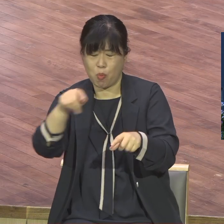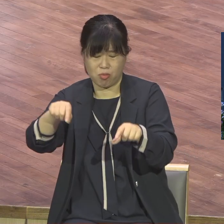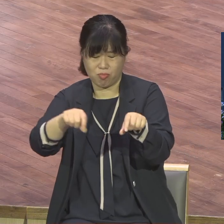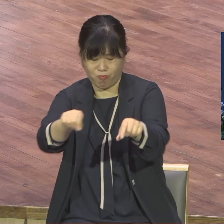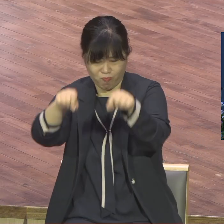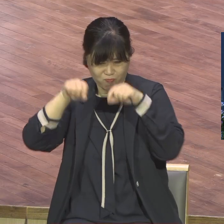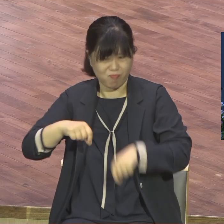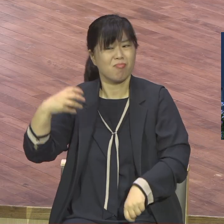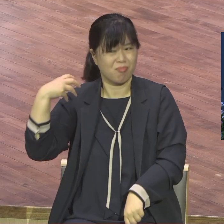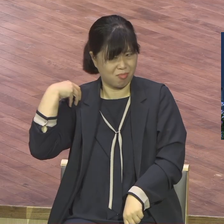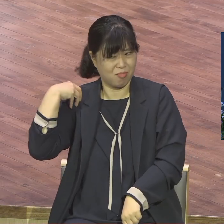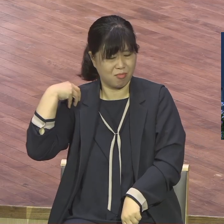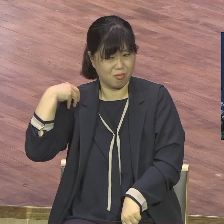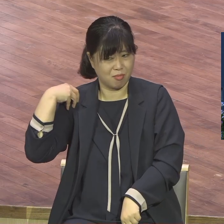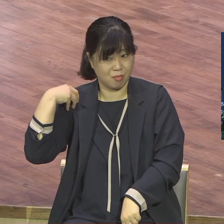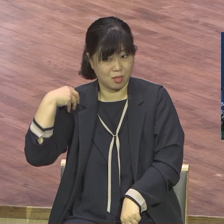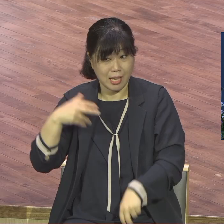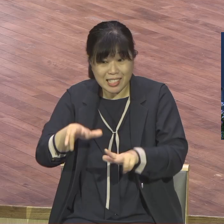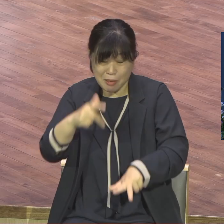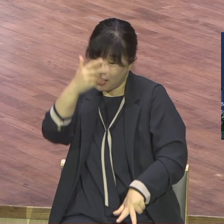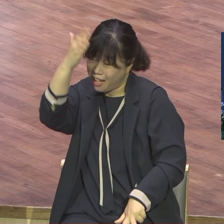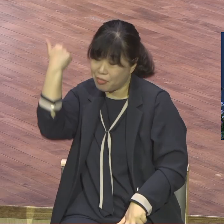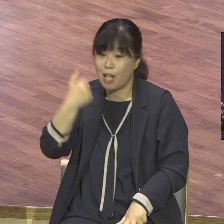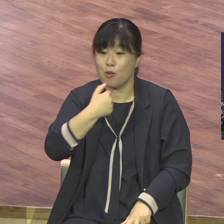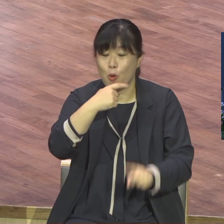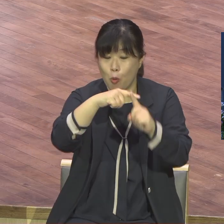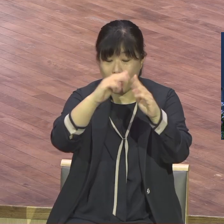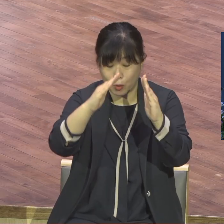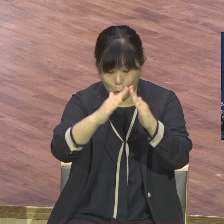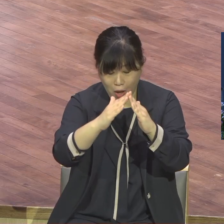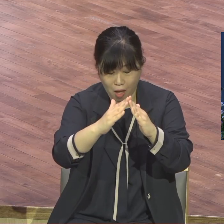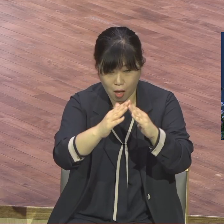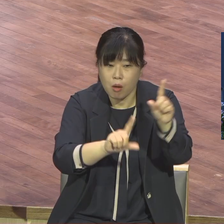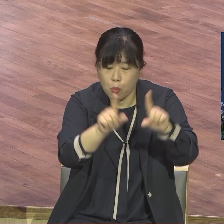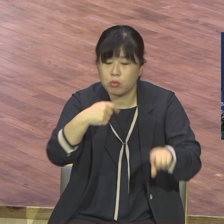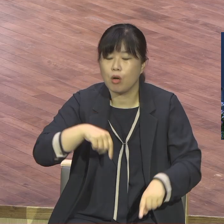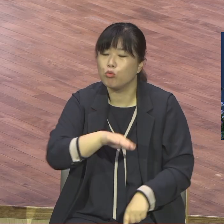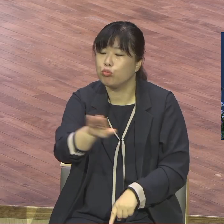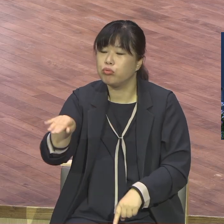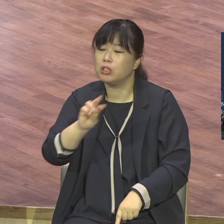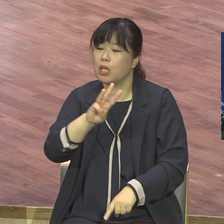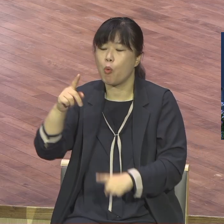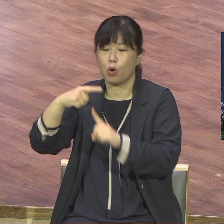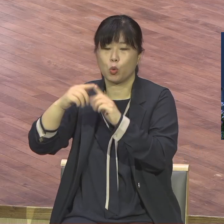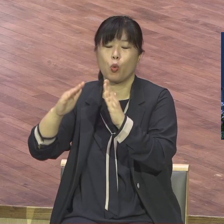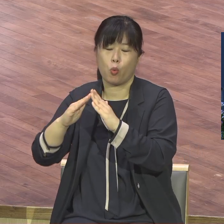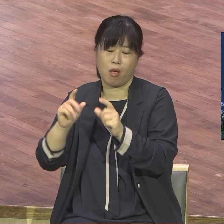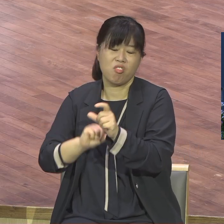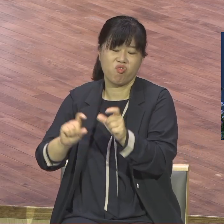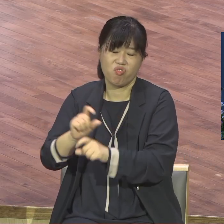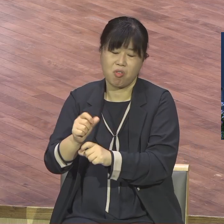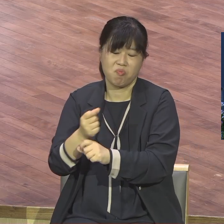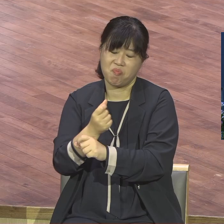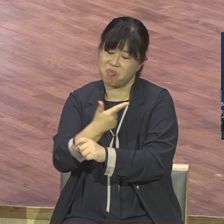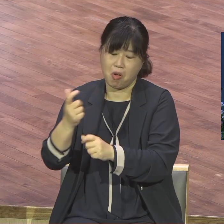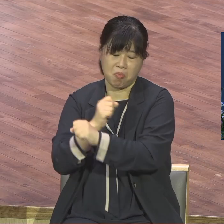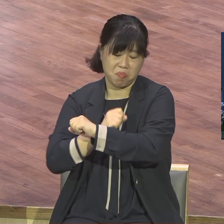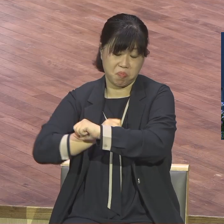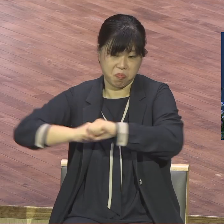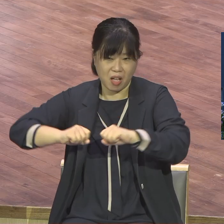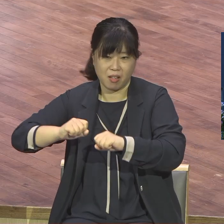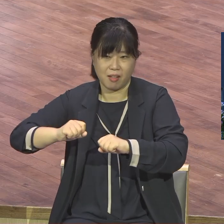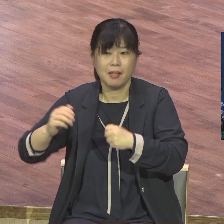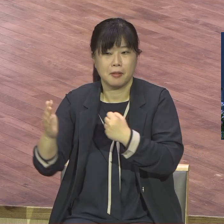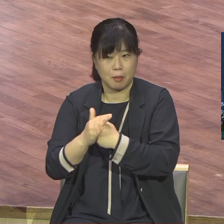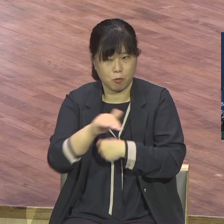아멘. 더 능력 있습니다. 그래서 정말 가슴 가지고 헌신하는